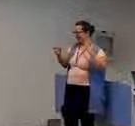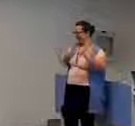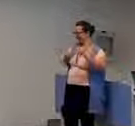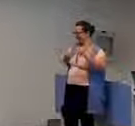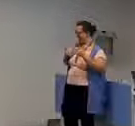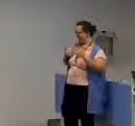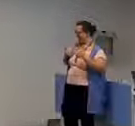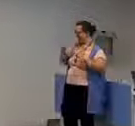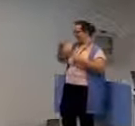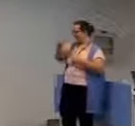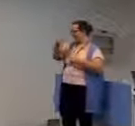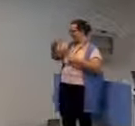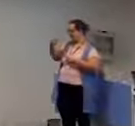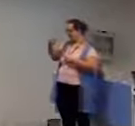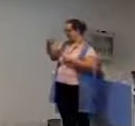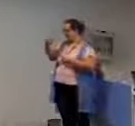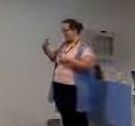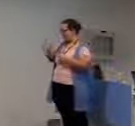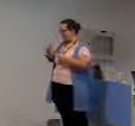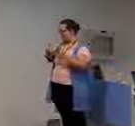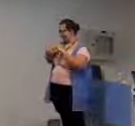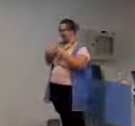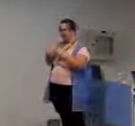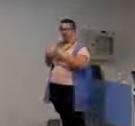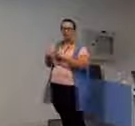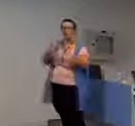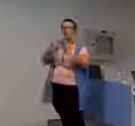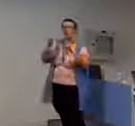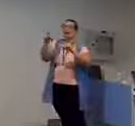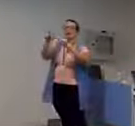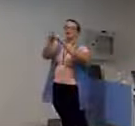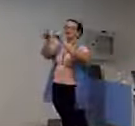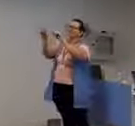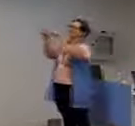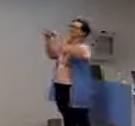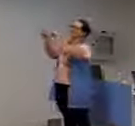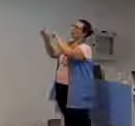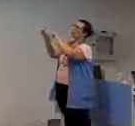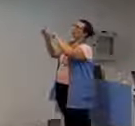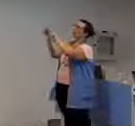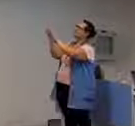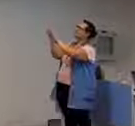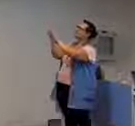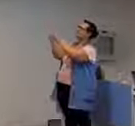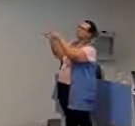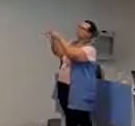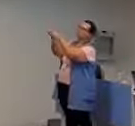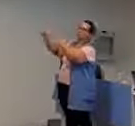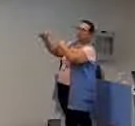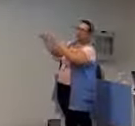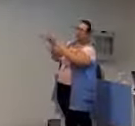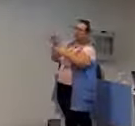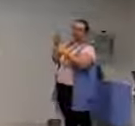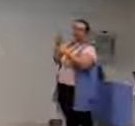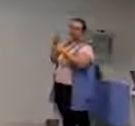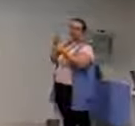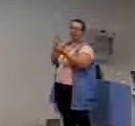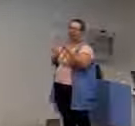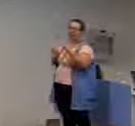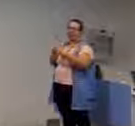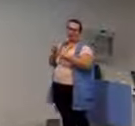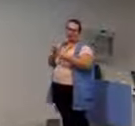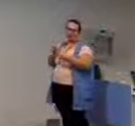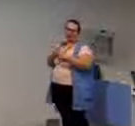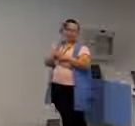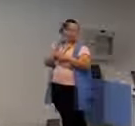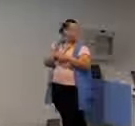ok? Eu posso incluir, extrair estágios a qualquer momento, o software não se perde. Eu posso criar nessa área de trabalho rapidamente